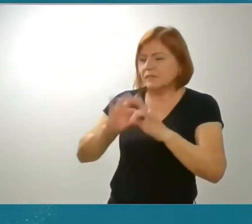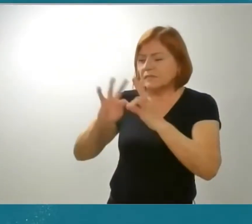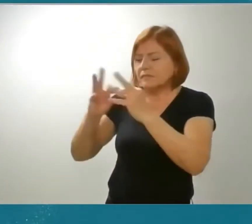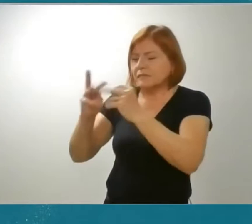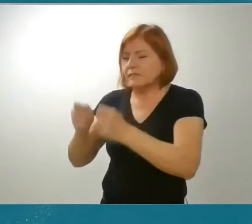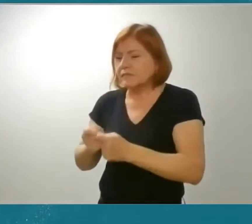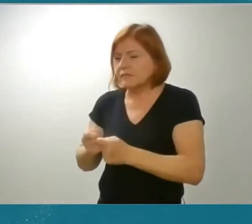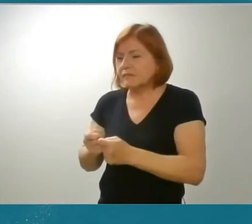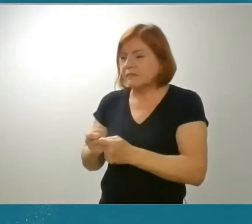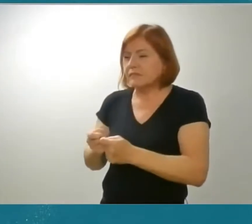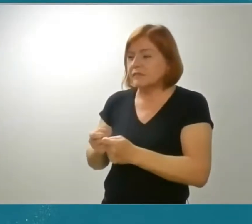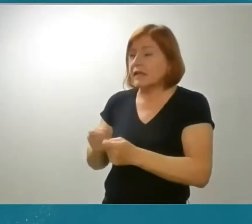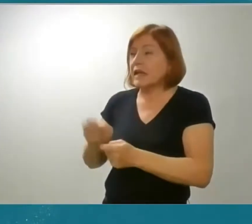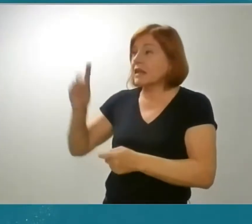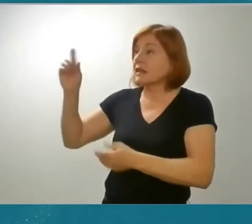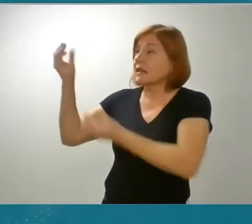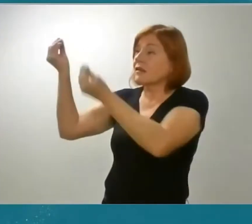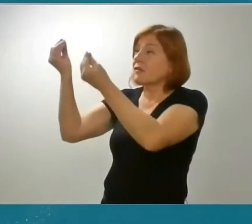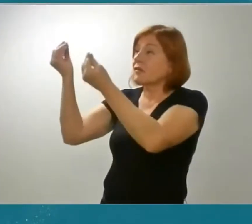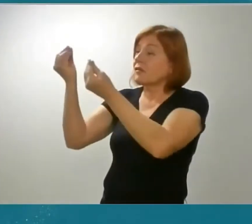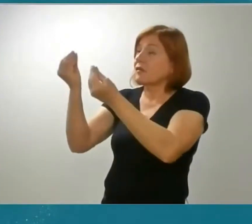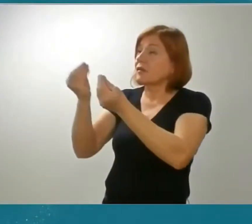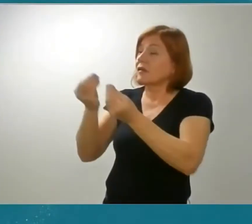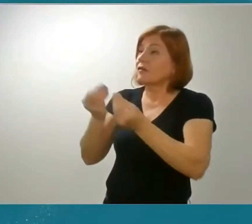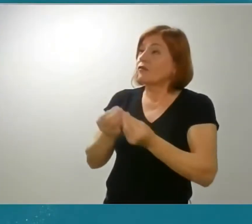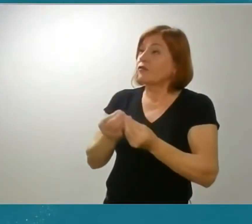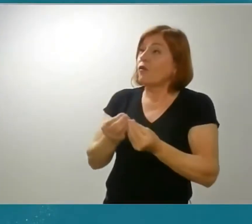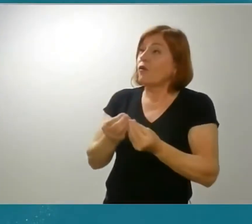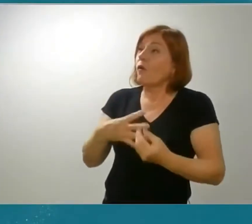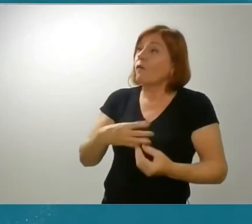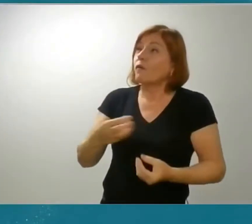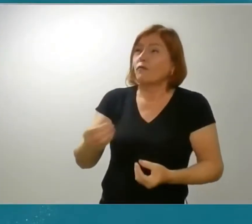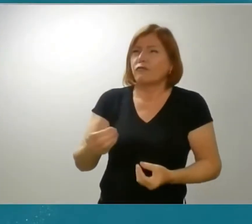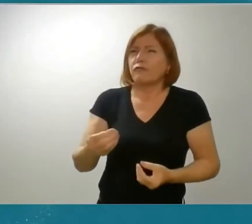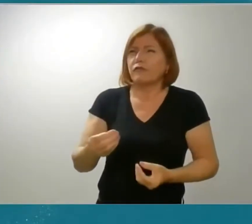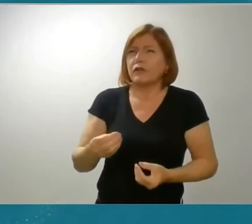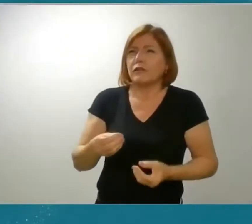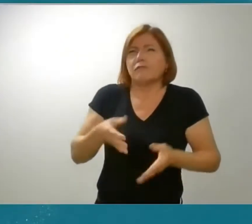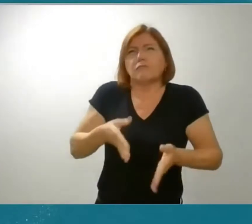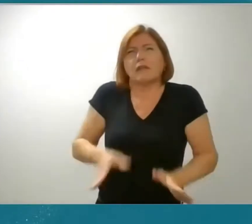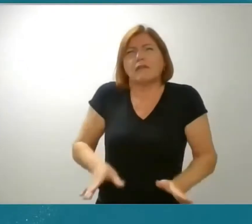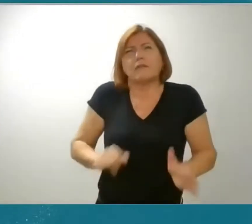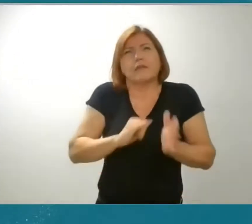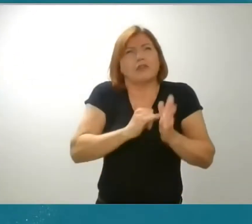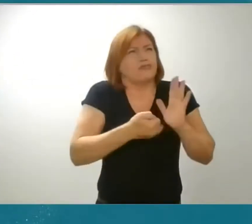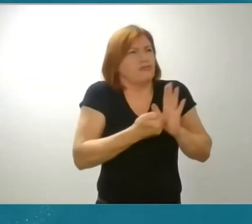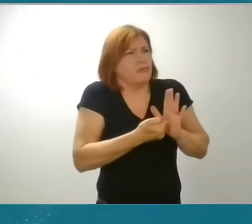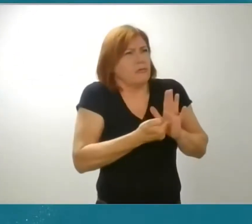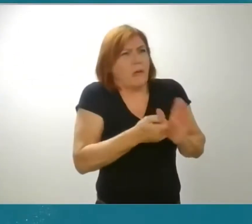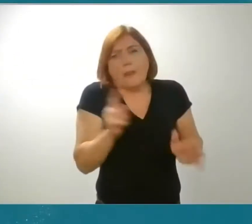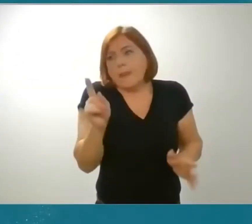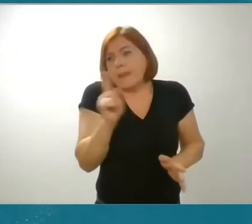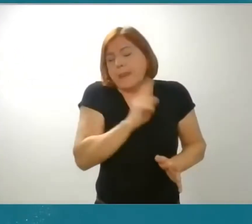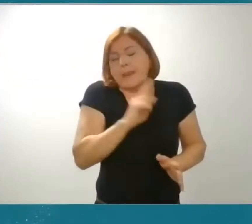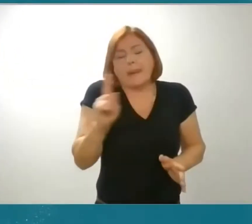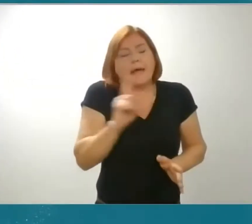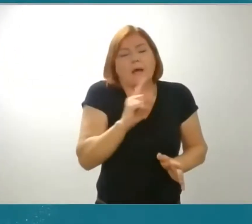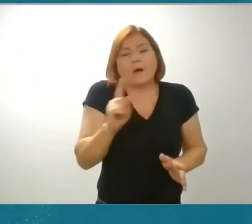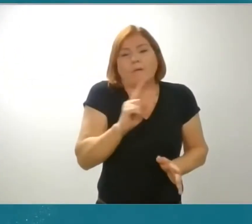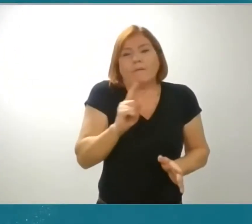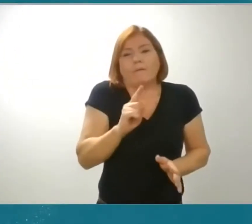atenderá a convocação, o dia da convocação já aconteceu. Mas também os jovens, irmãos, jovens, adolescentes,